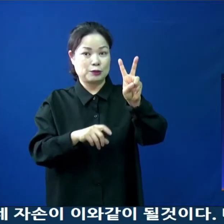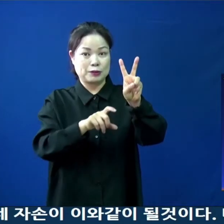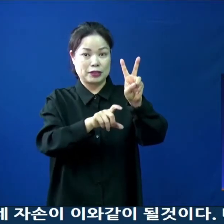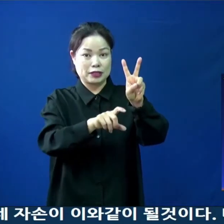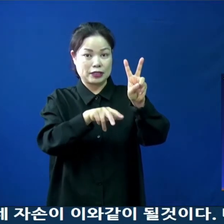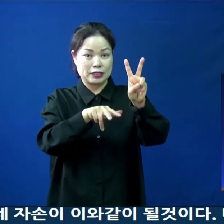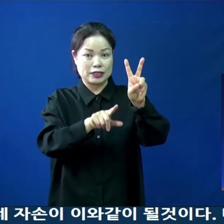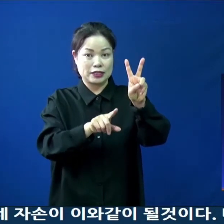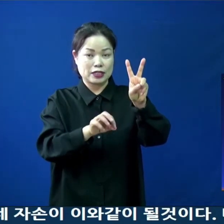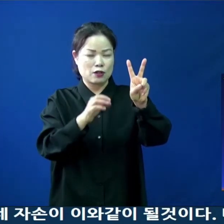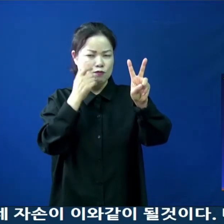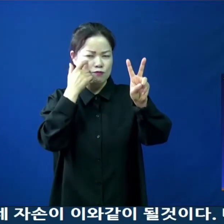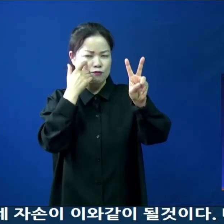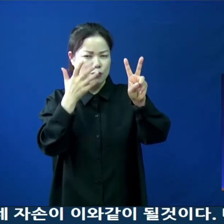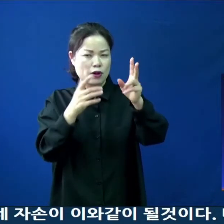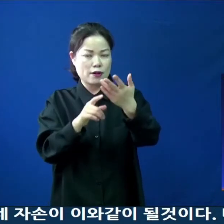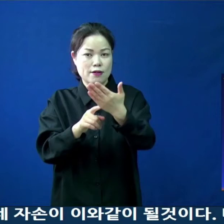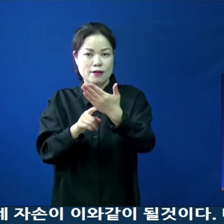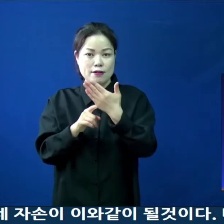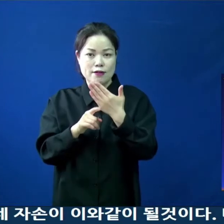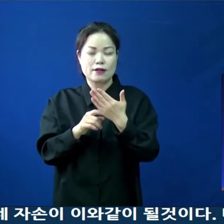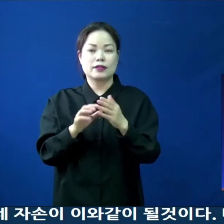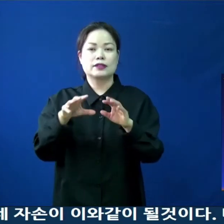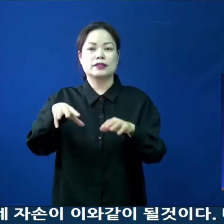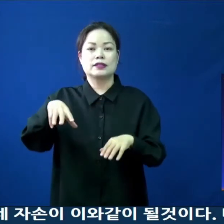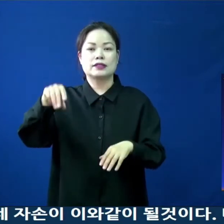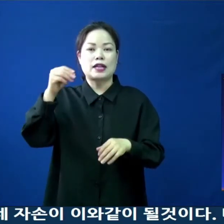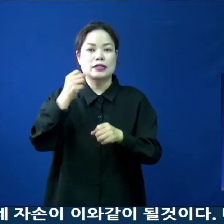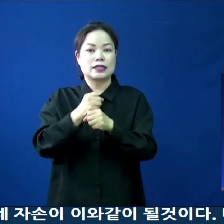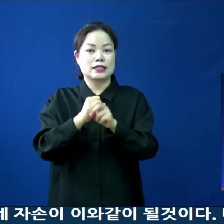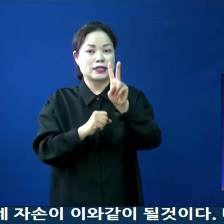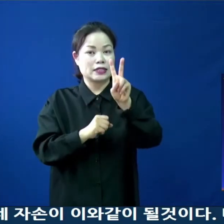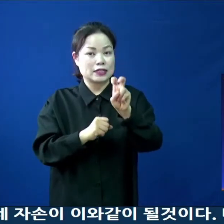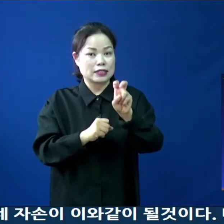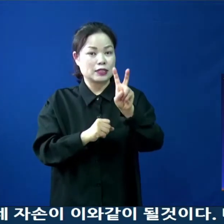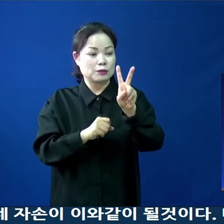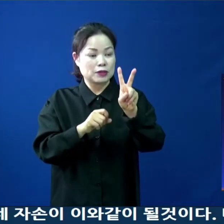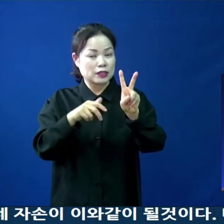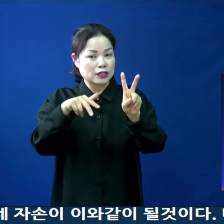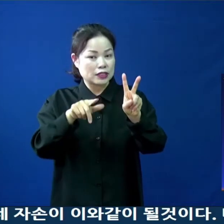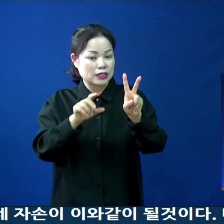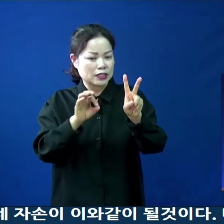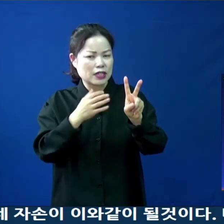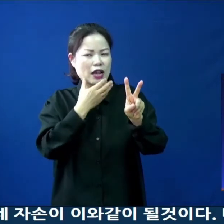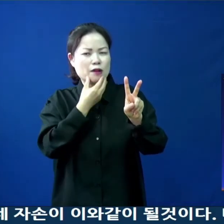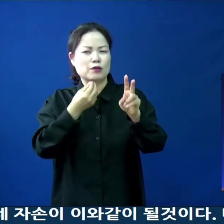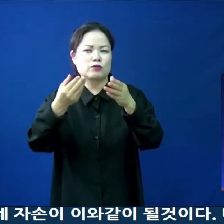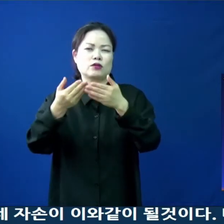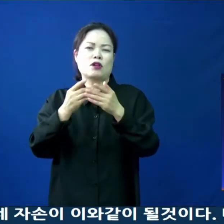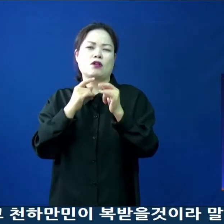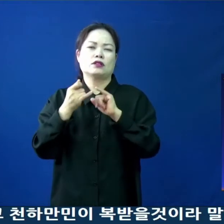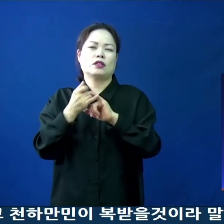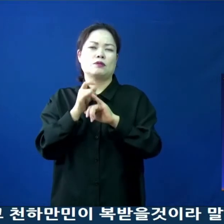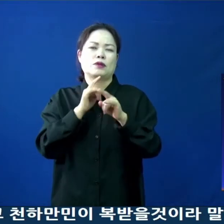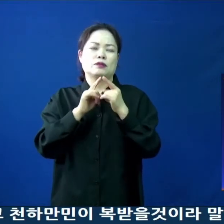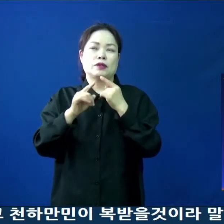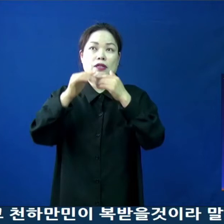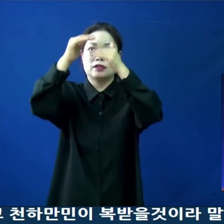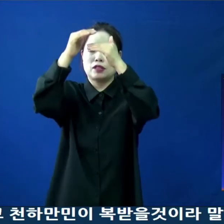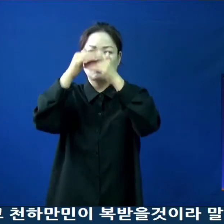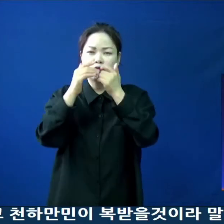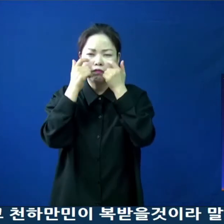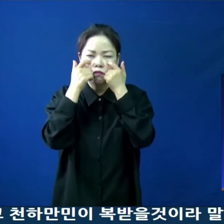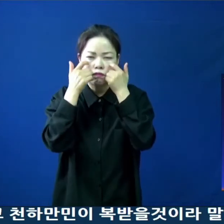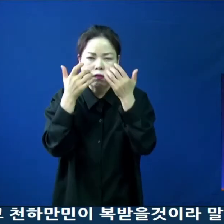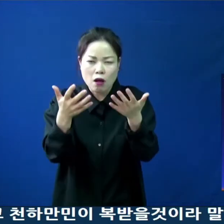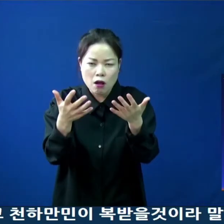확연하게 분명하게 드러납니다. 그래서 창세기 22장에 보면 아브라함에게 주신 그 언약의 말씀에 대한 내용이